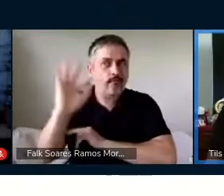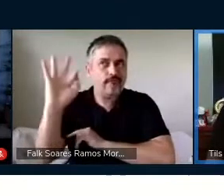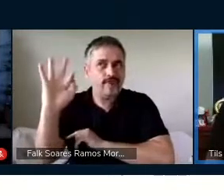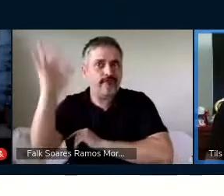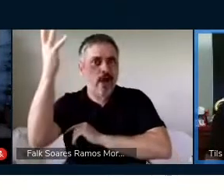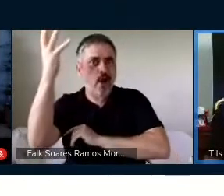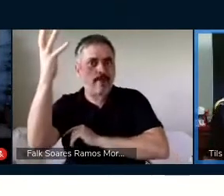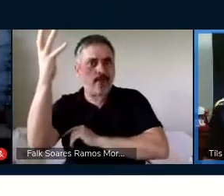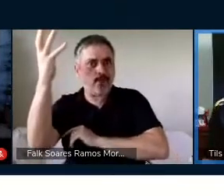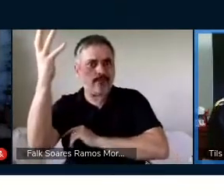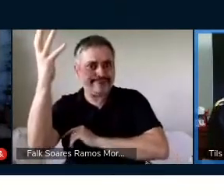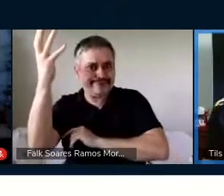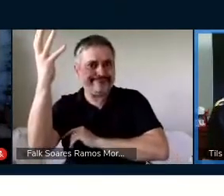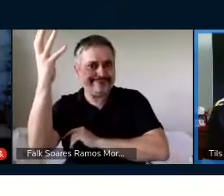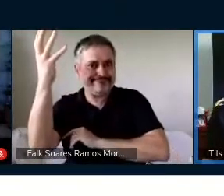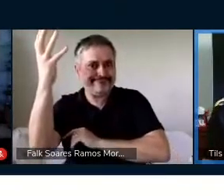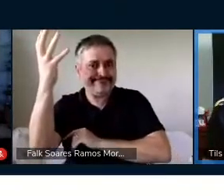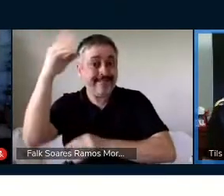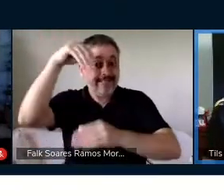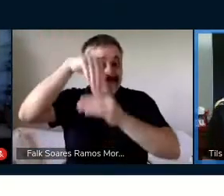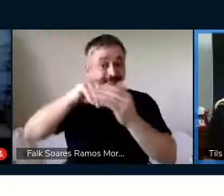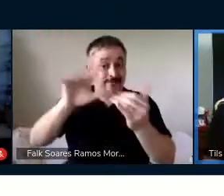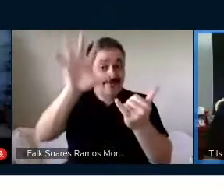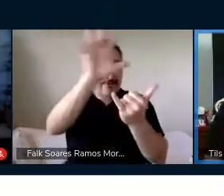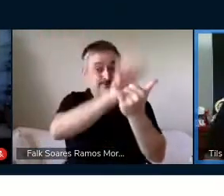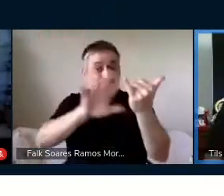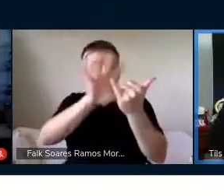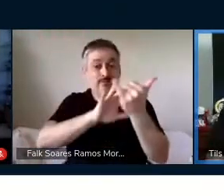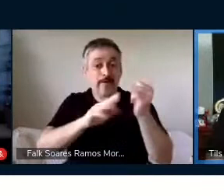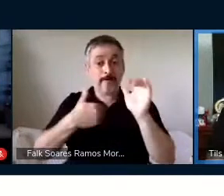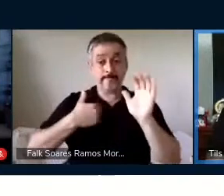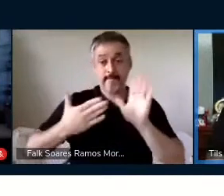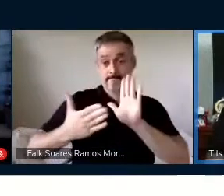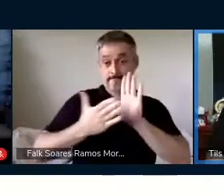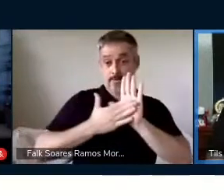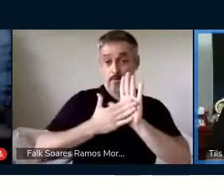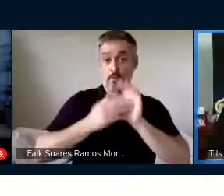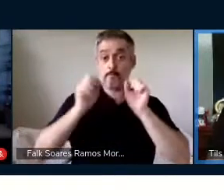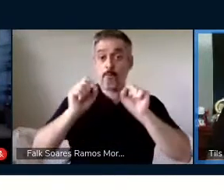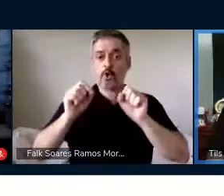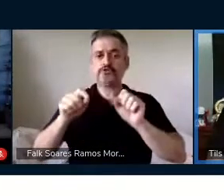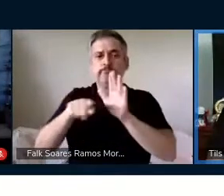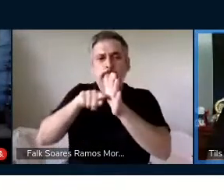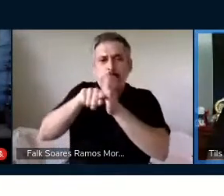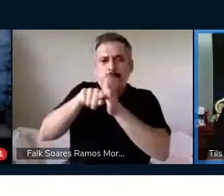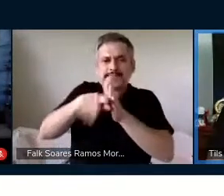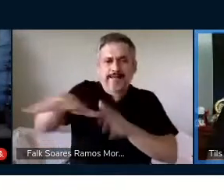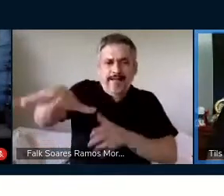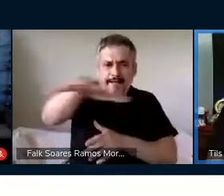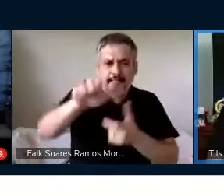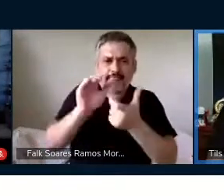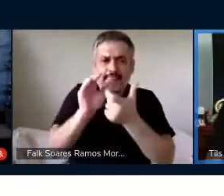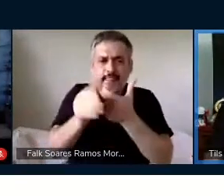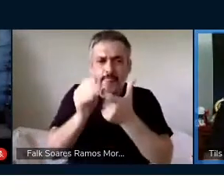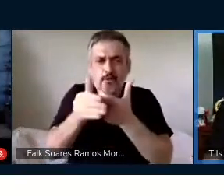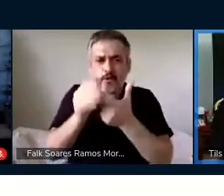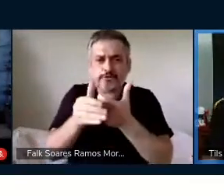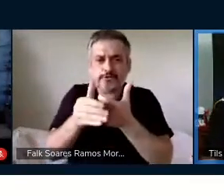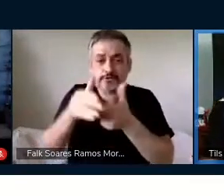uma unidade lexical e se torna uma estrutura sintática funcional que permite estratégias